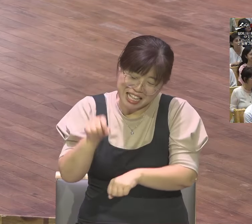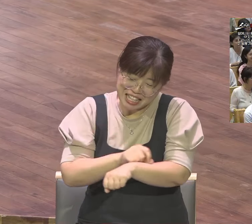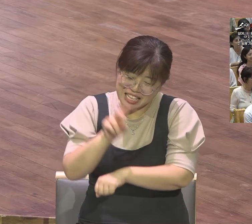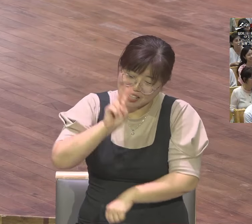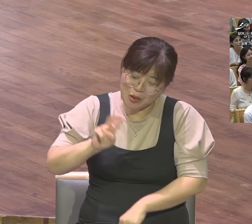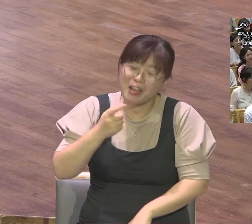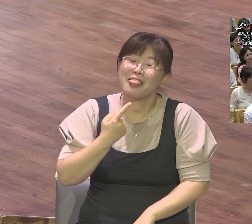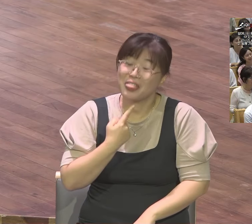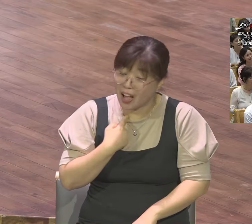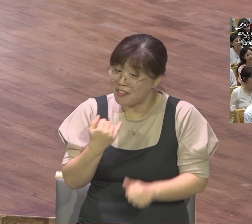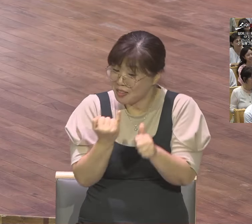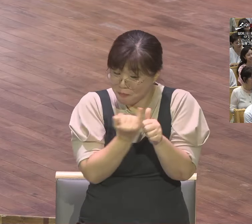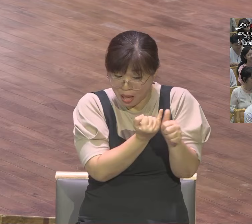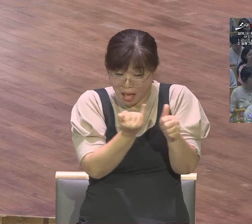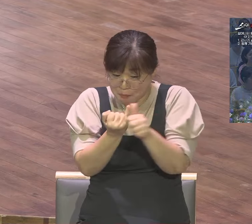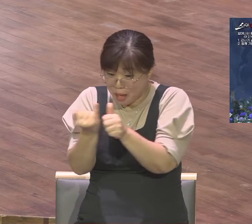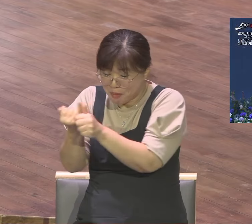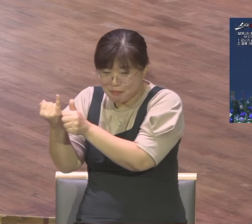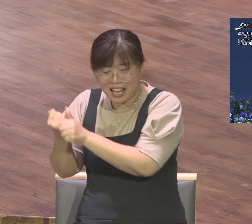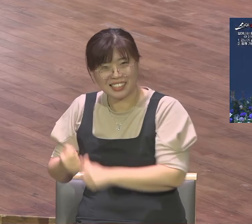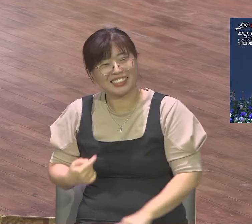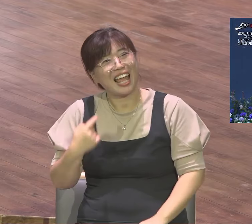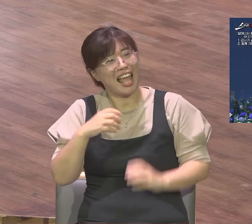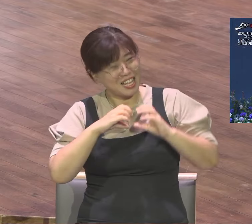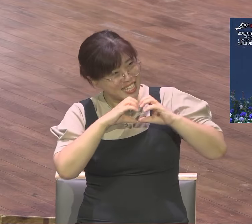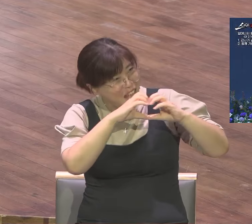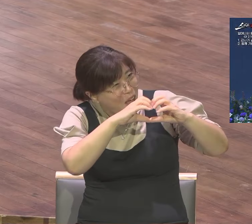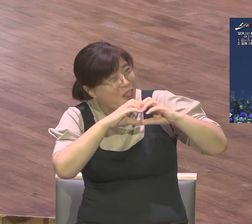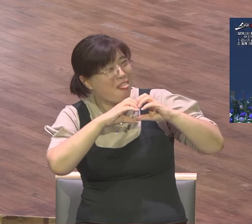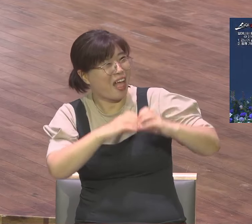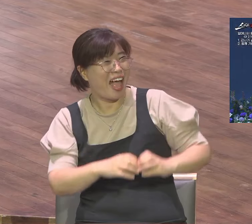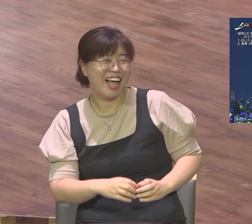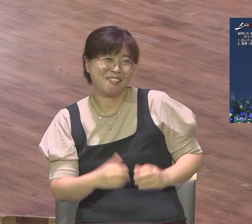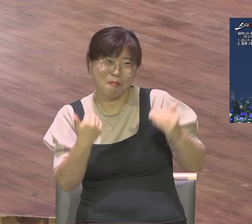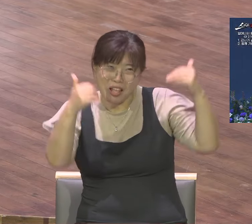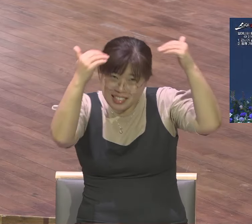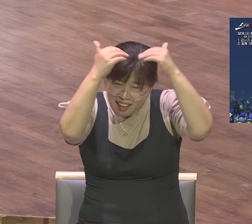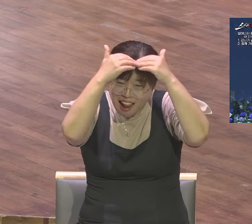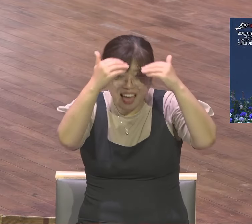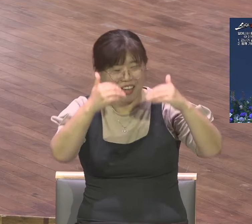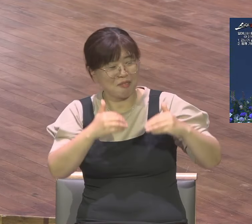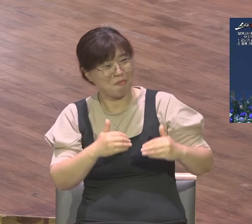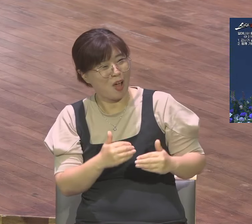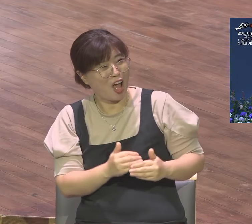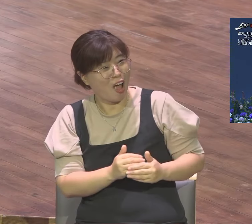걔 나와서 이렇게 뭐 손잡고 뭐 노래하고 하지만 집에 가면 참 힘든 게 많아요.